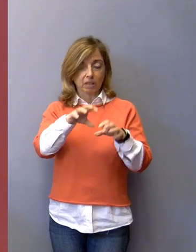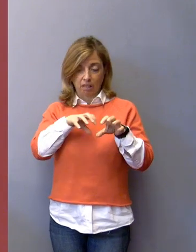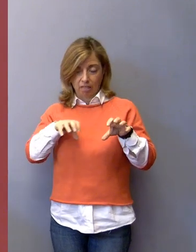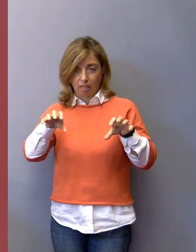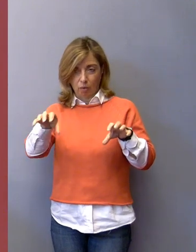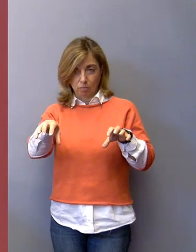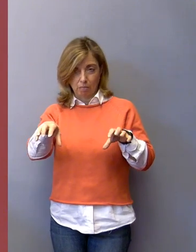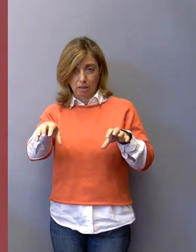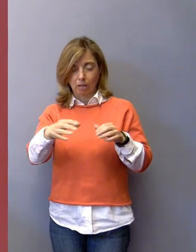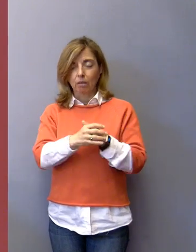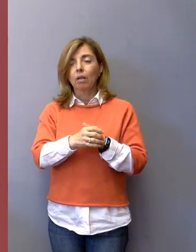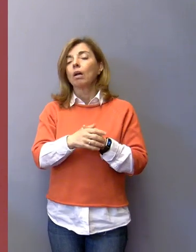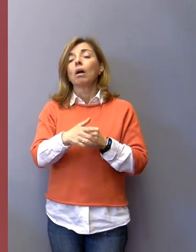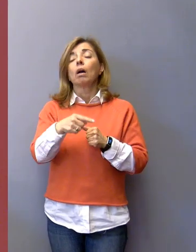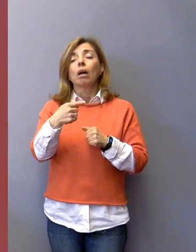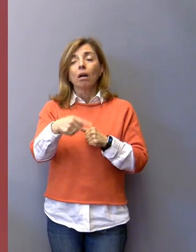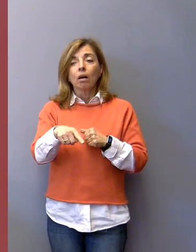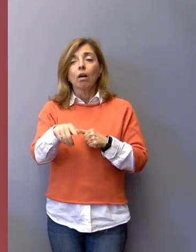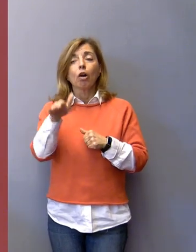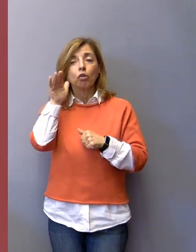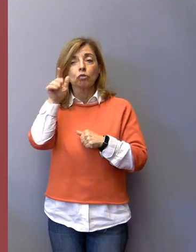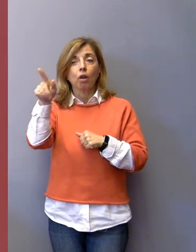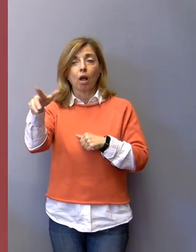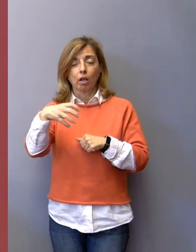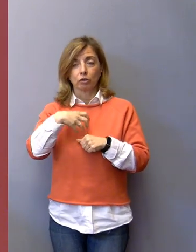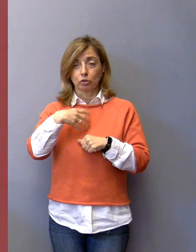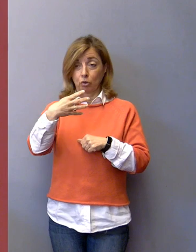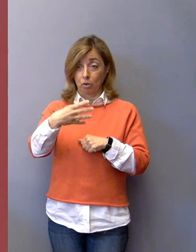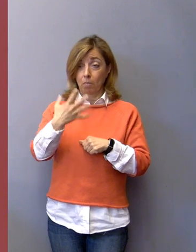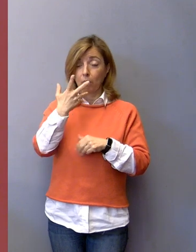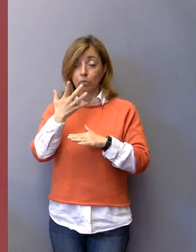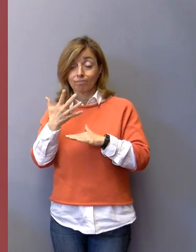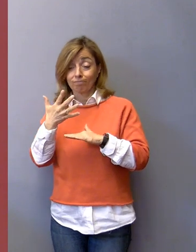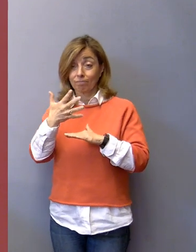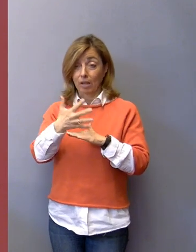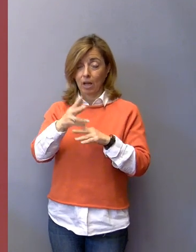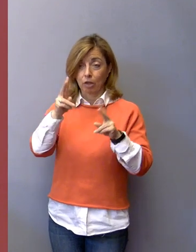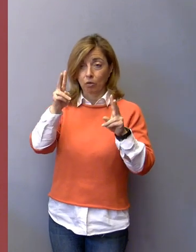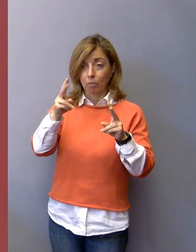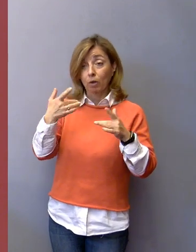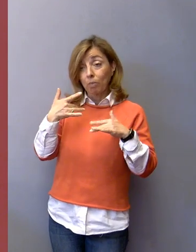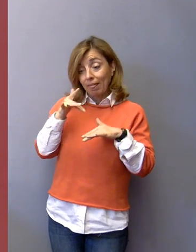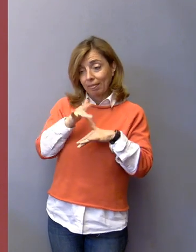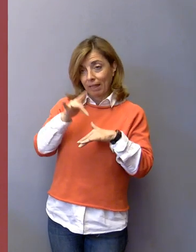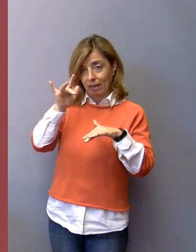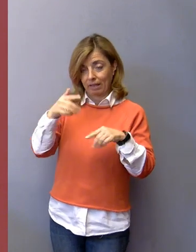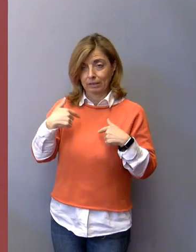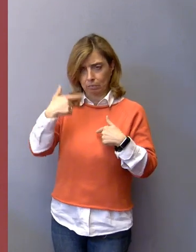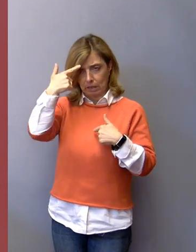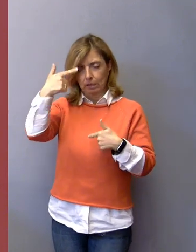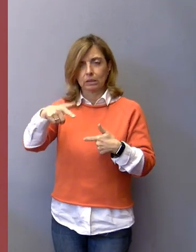ascoltato l'assessore Mascia e proverò a introdurmi Su questo tema con umiltà e delicatezza sapendo nella